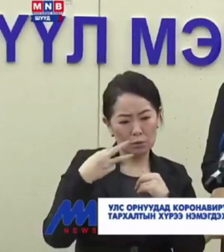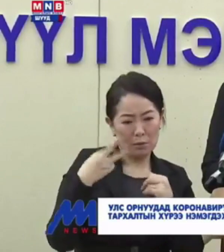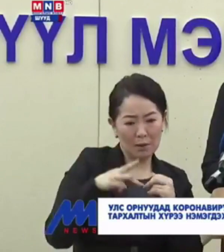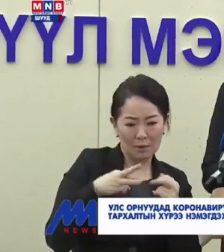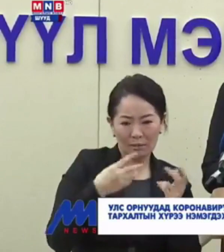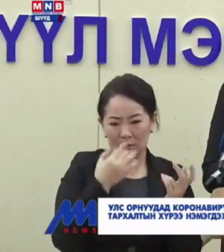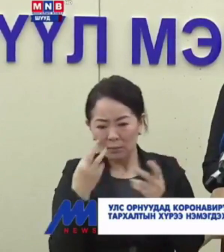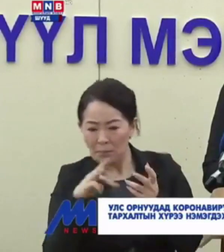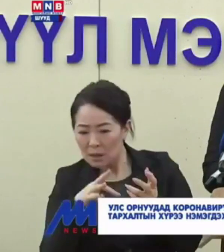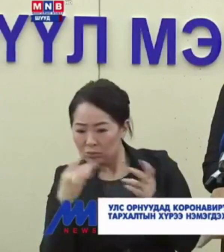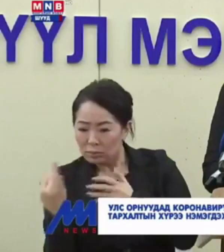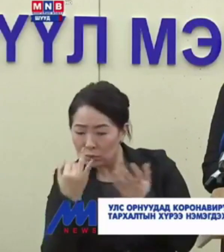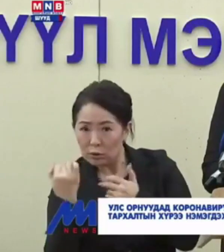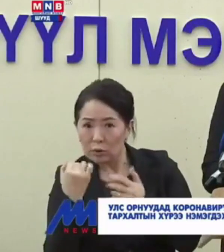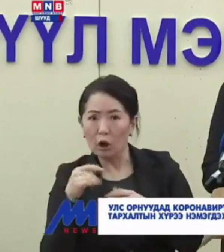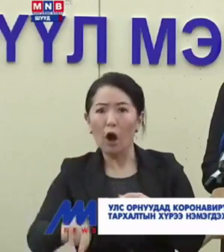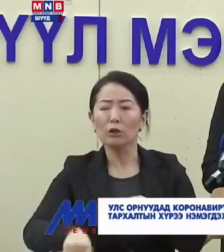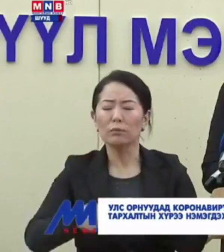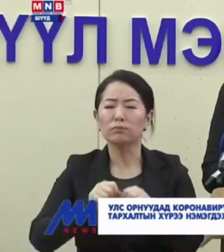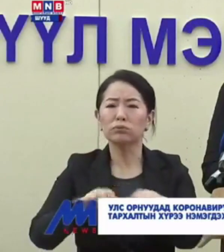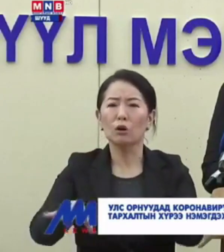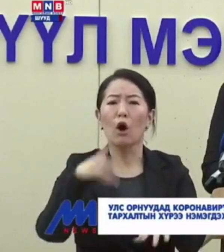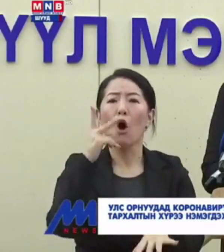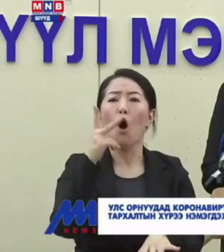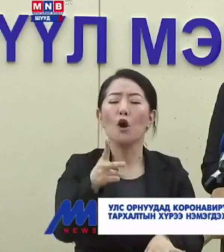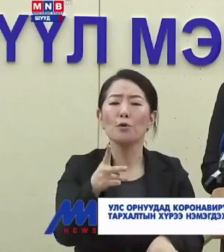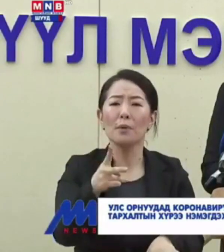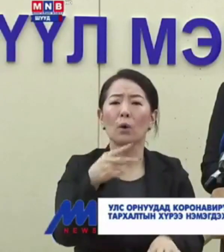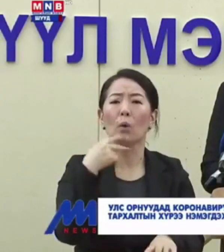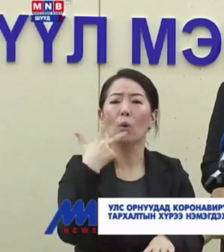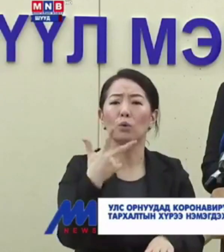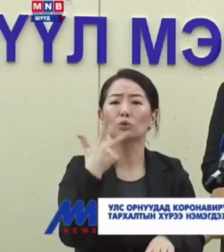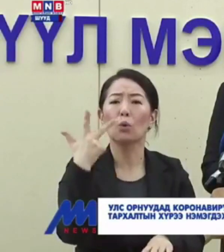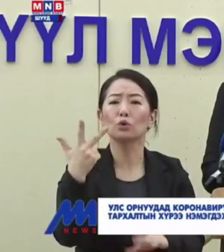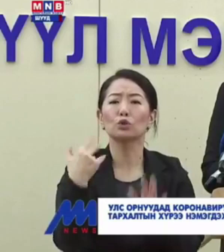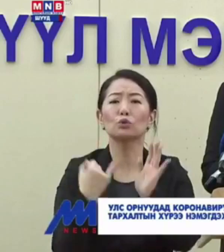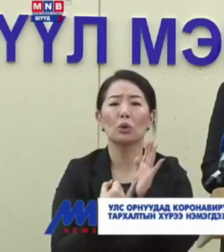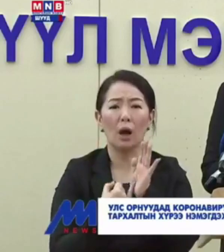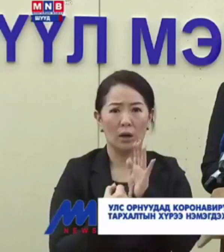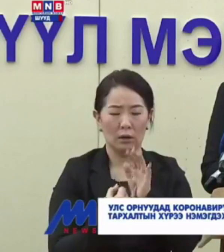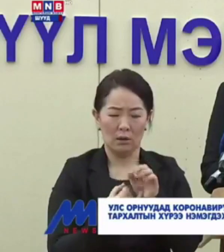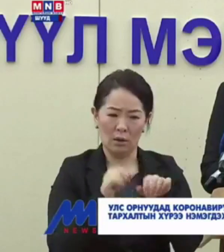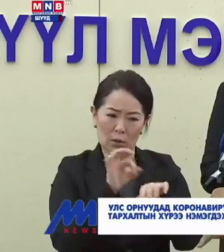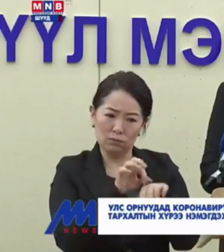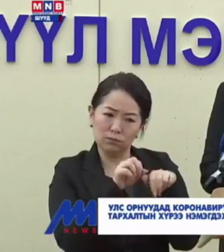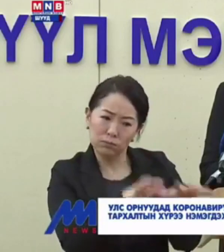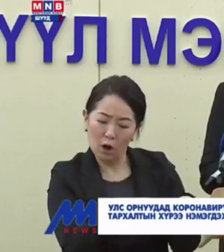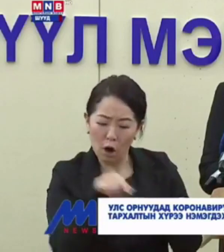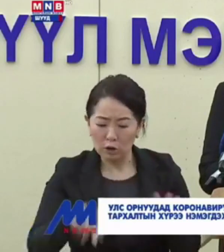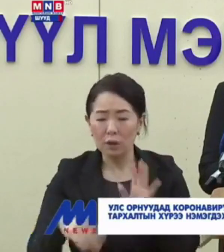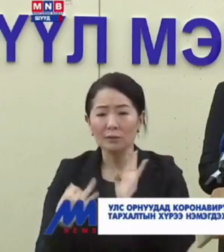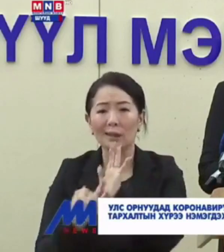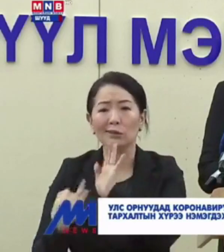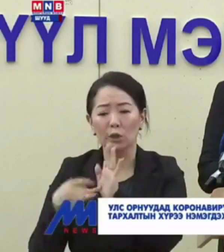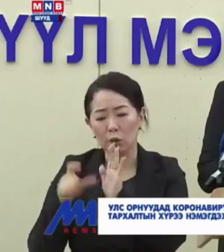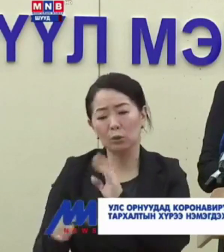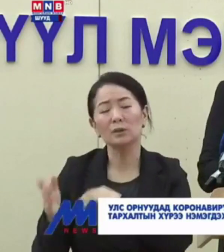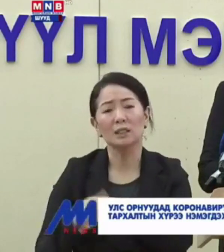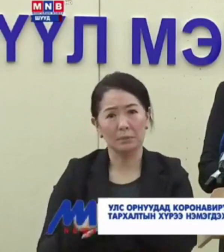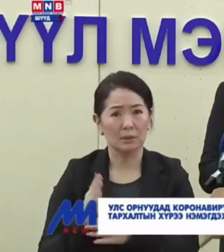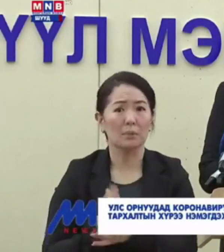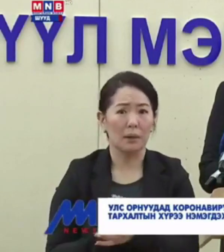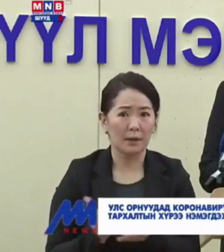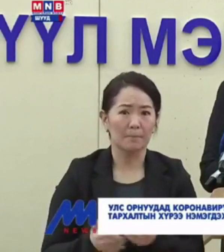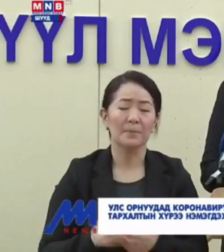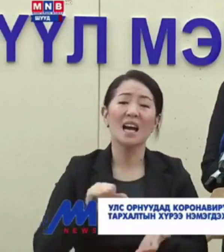байдлаар нийт халдварын тохиолдол 2336 болж өссөн. 77 нас бол өртгөгдсөн ийм байдалтай байна.